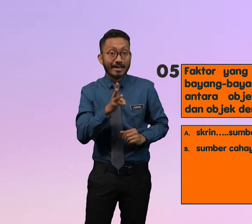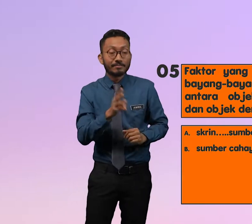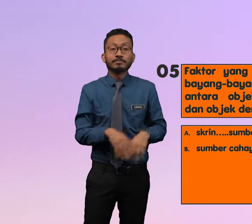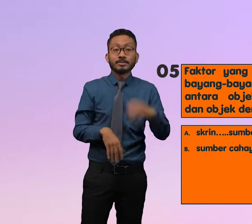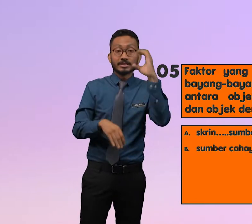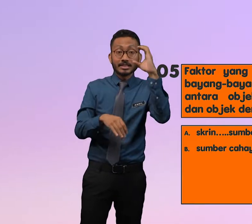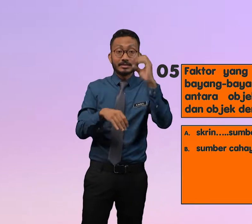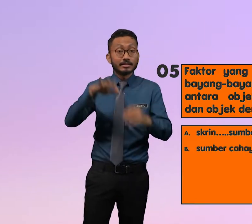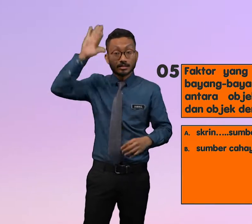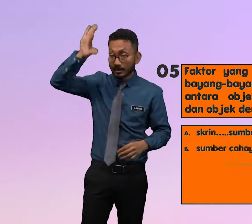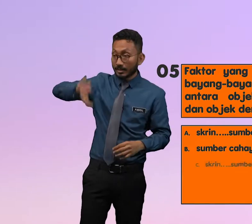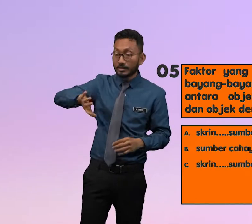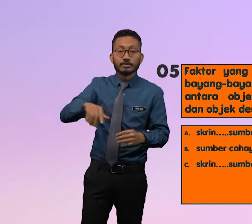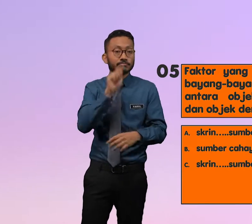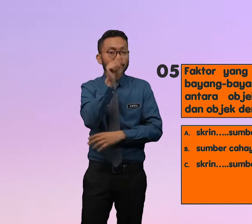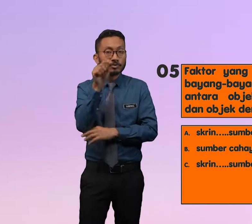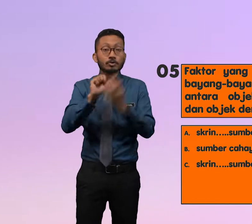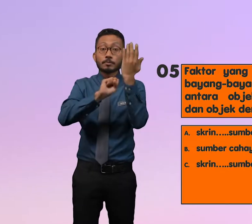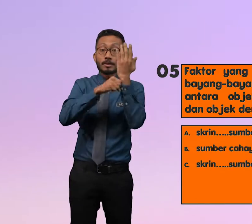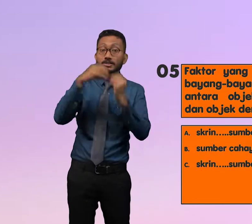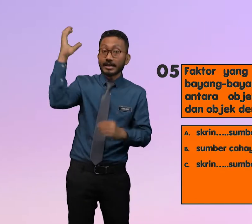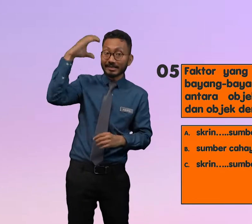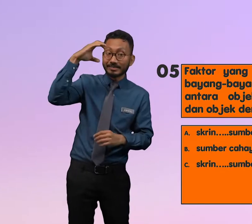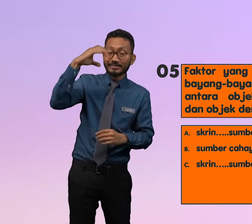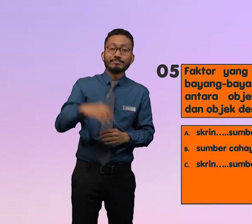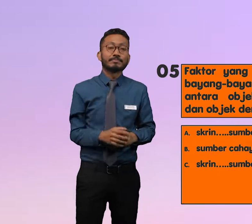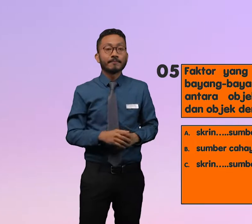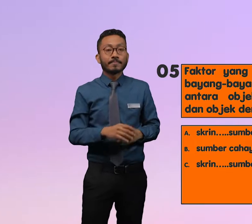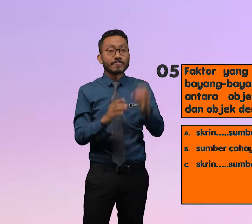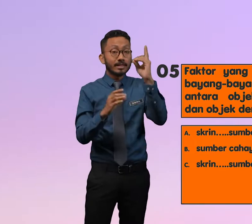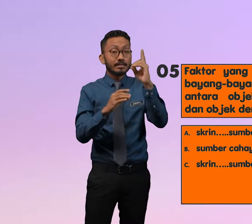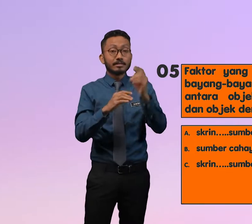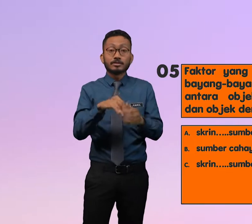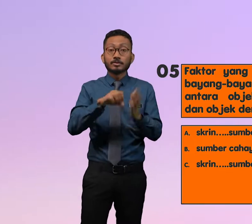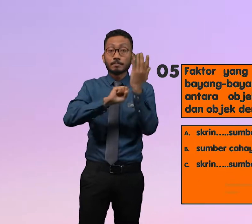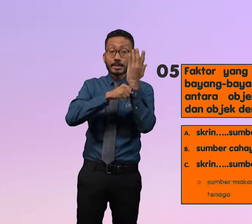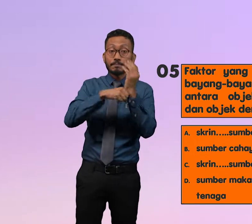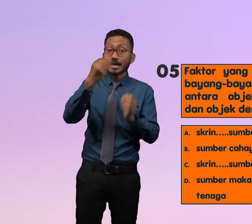C. Clean sumber cahaya. D. sumber makanan,